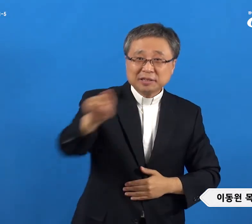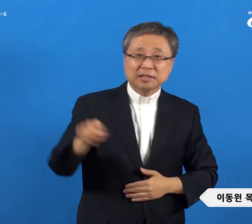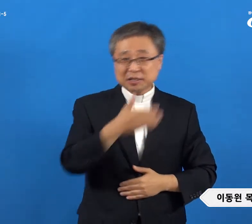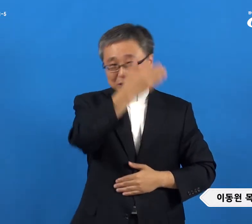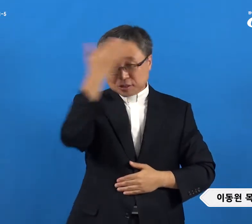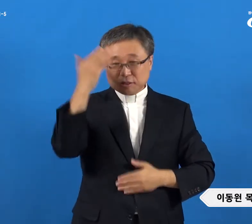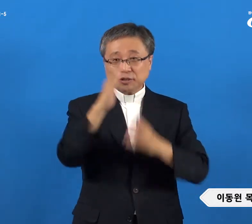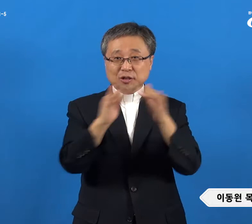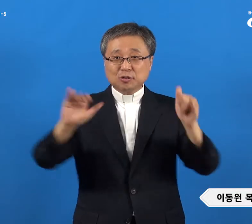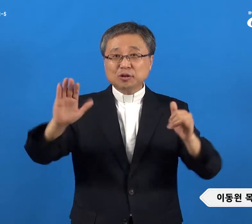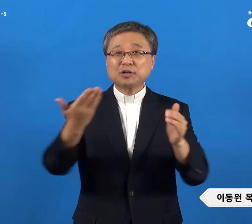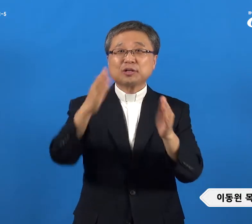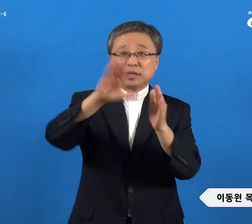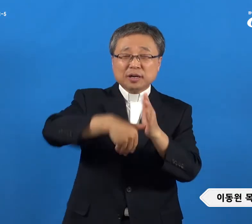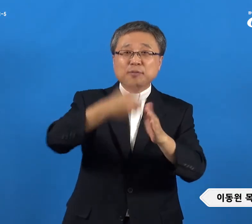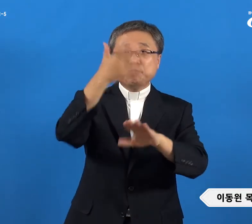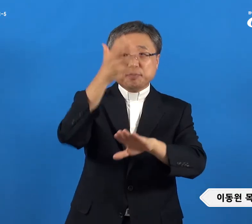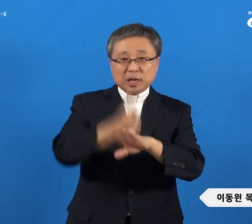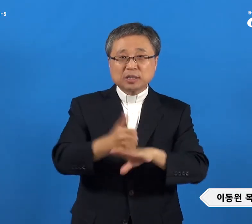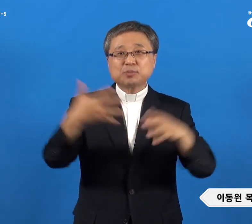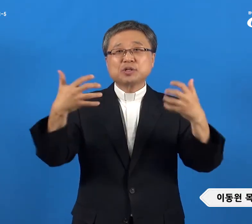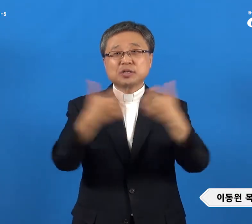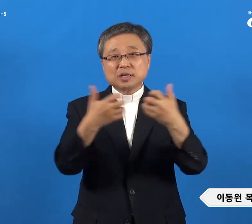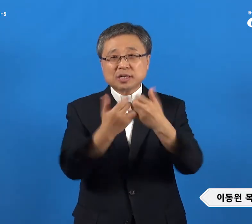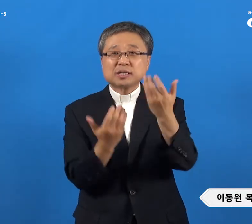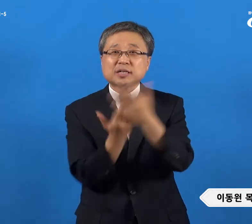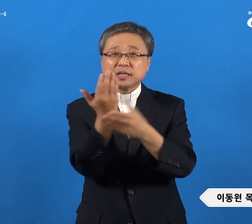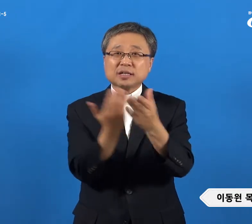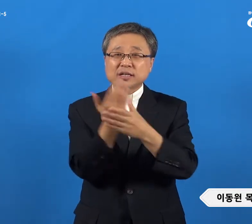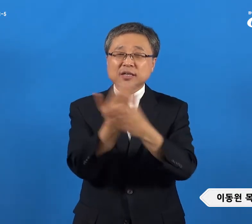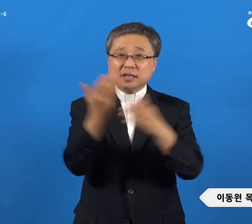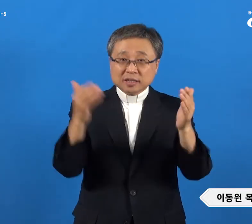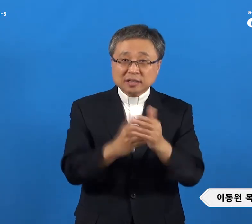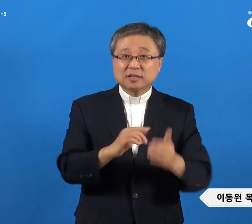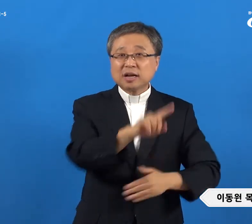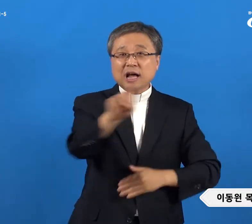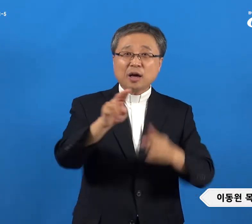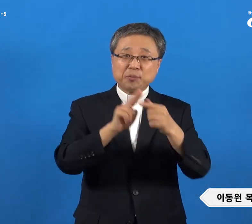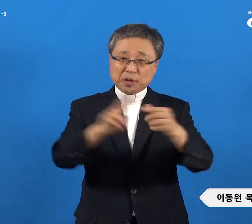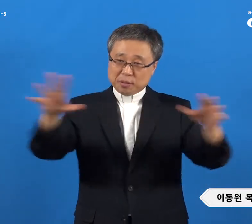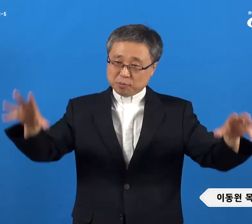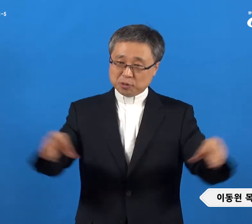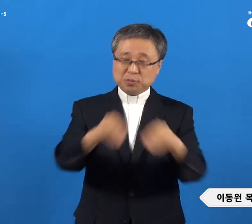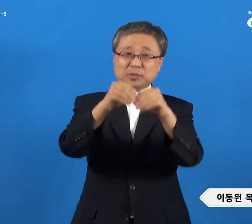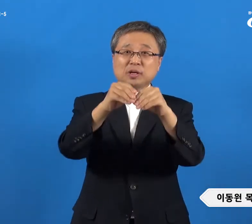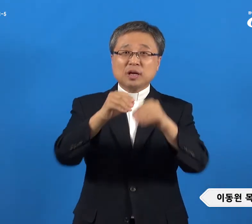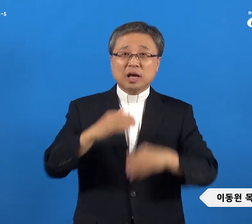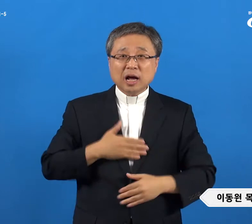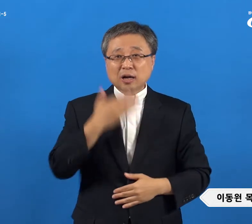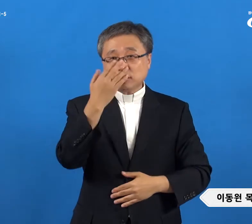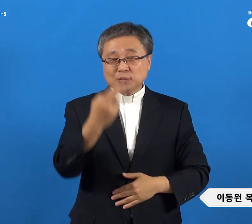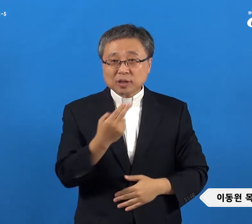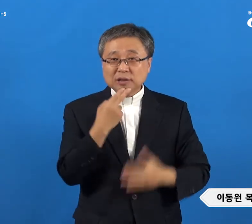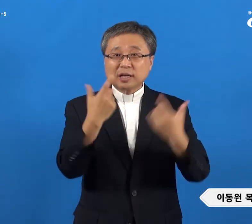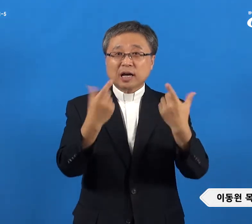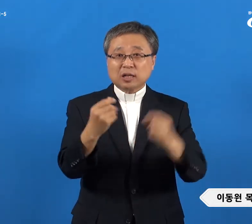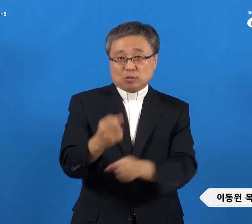되었을 때 마침 전쟁이 터졌습니다. 그들은 함께 징집이 되었습니다. 공교롭게 같은 부대에